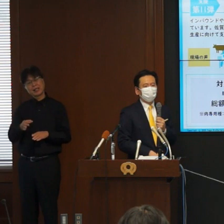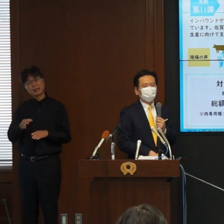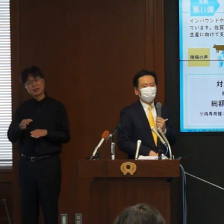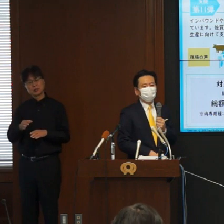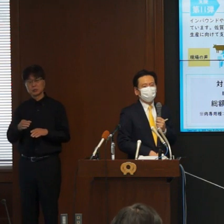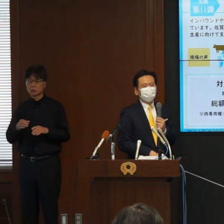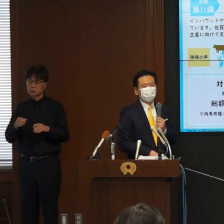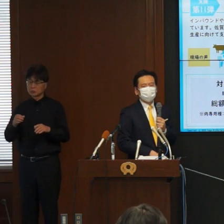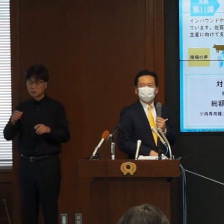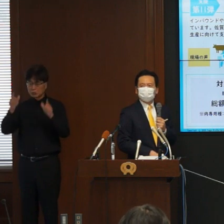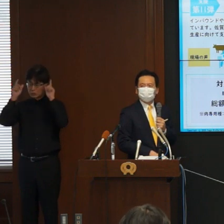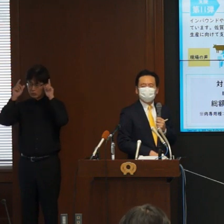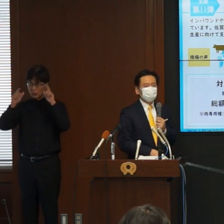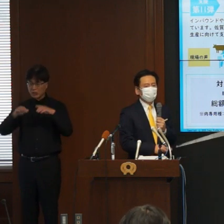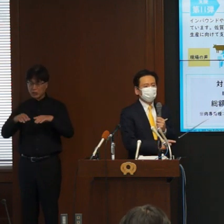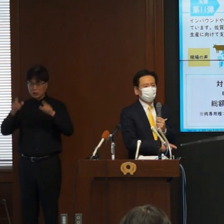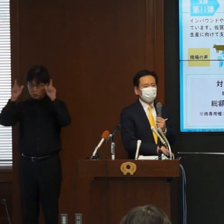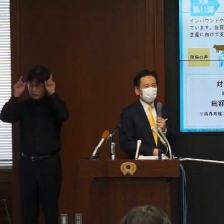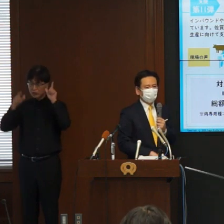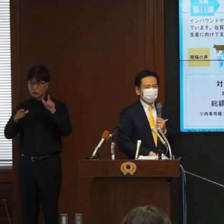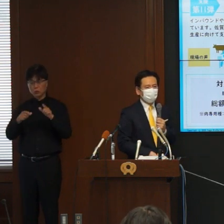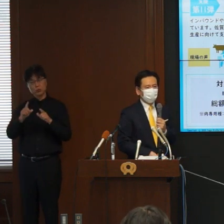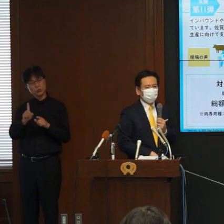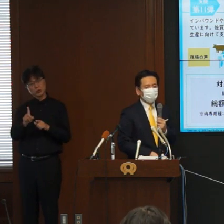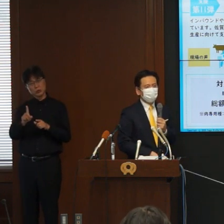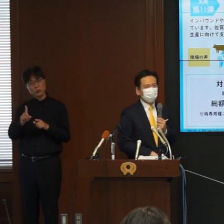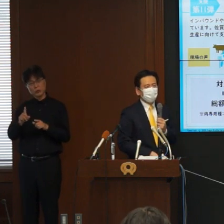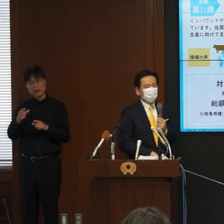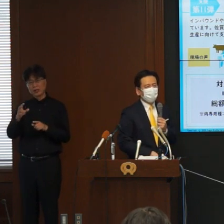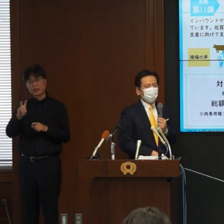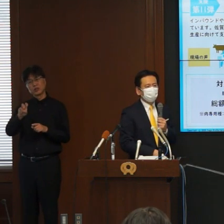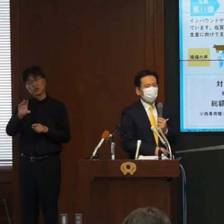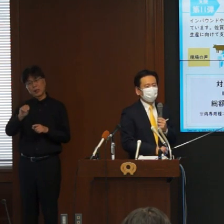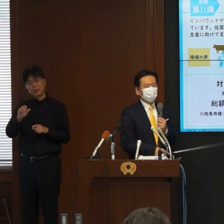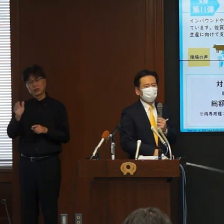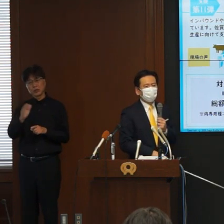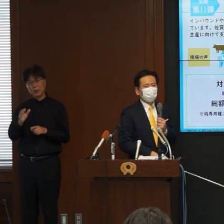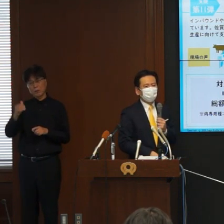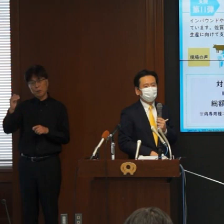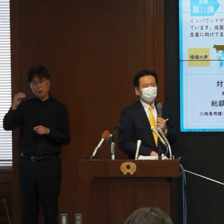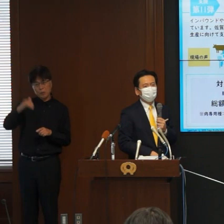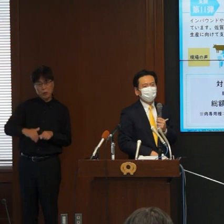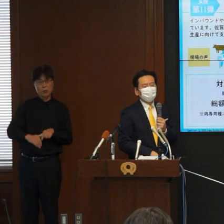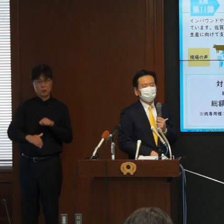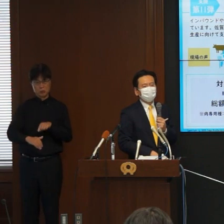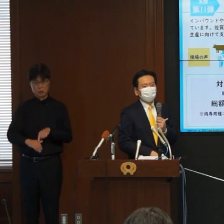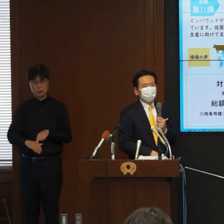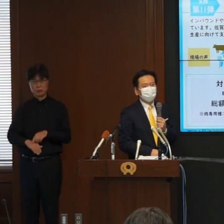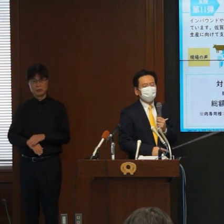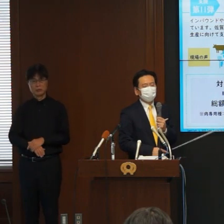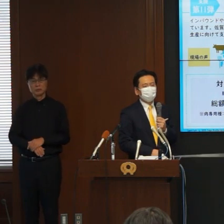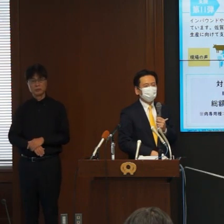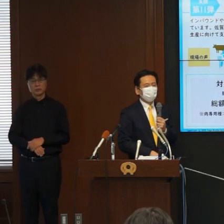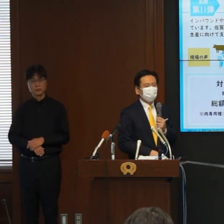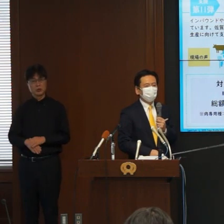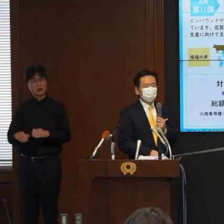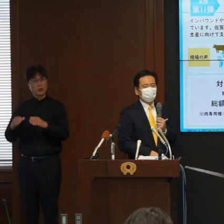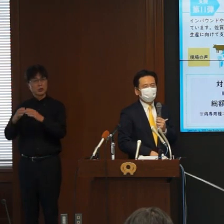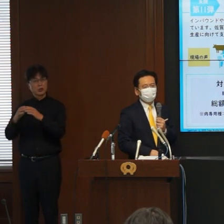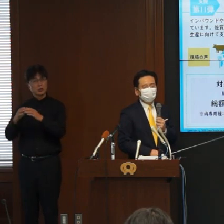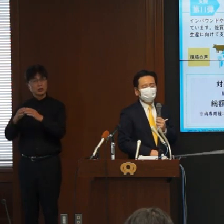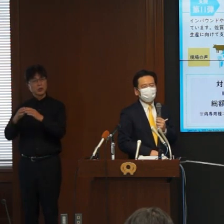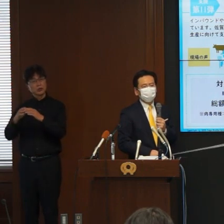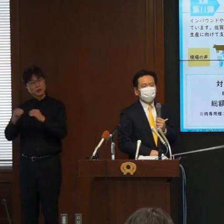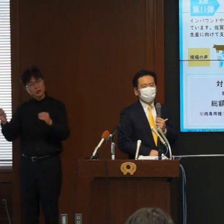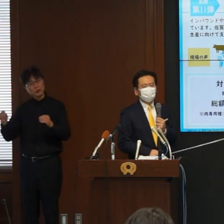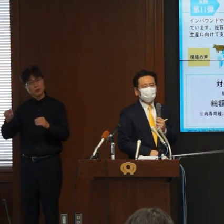頭20万ぐらい落ちたりとかしておりまして、それは国のマルキーの制